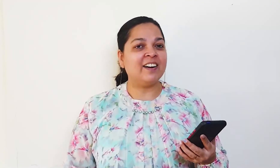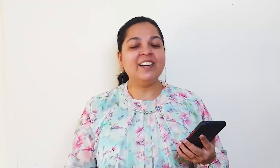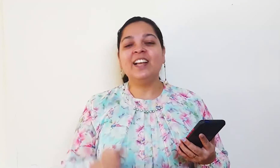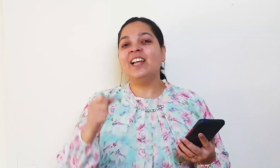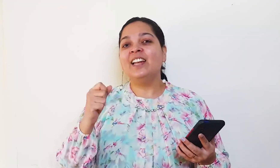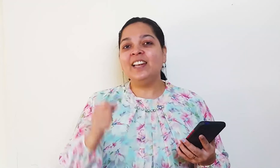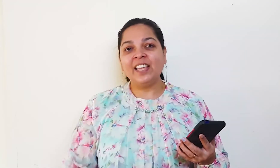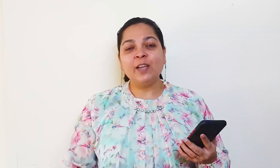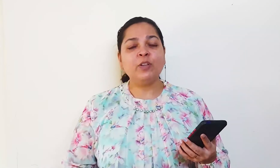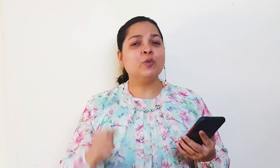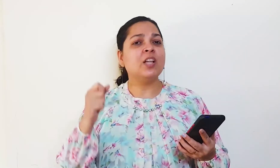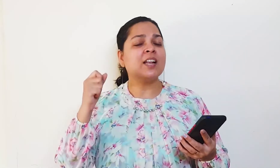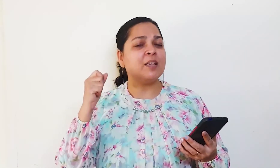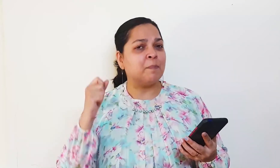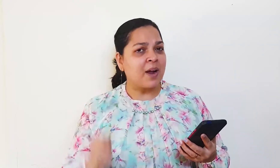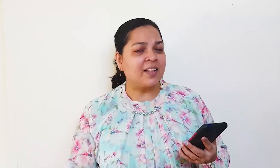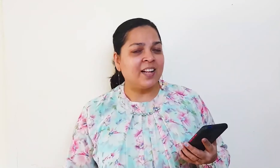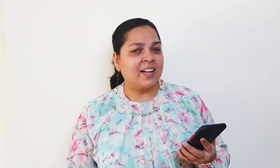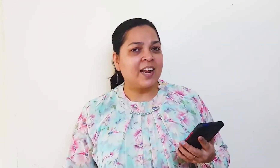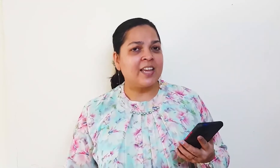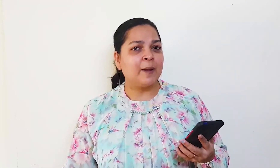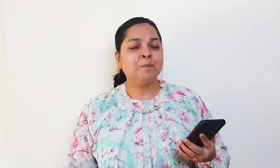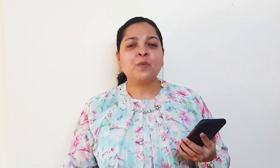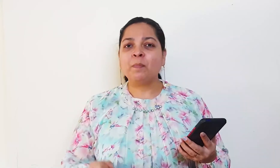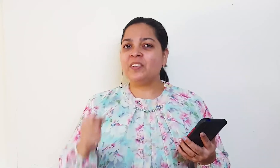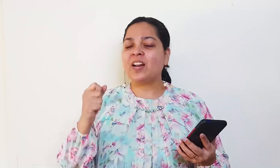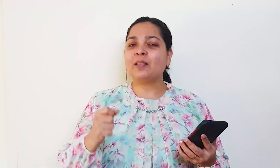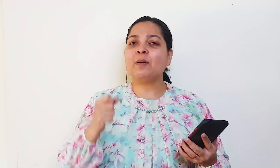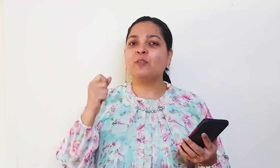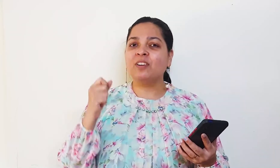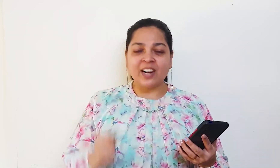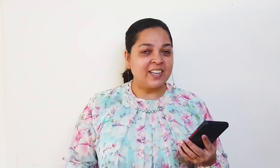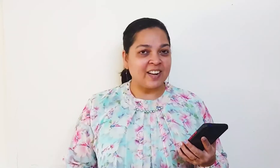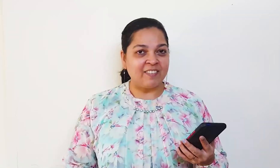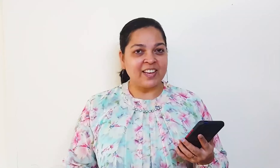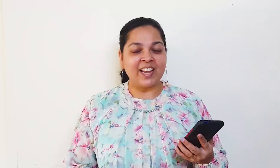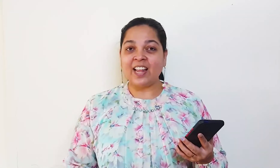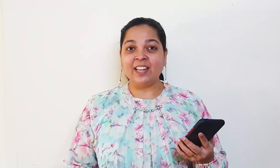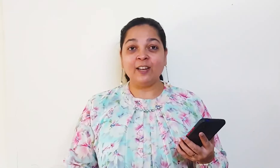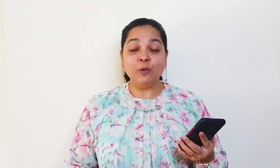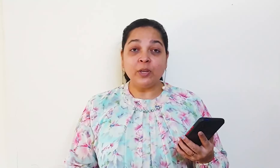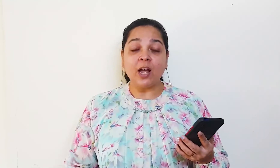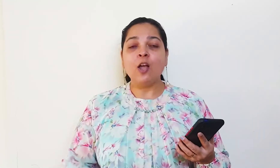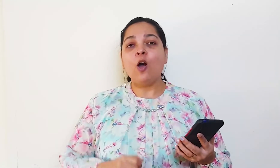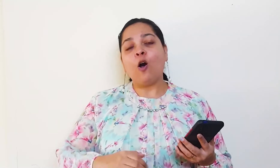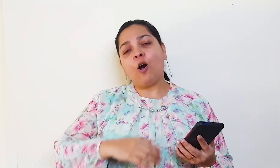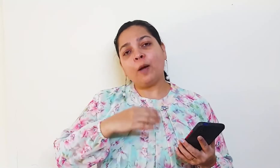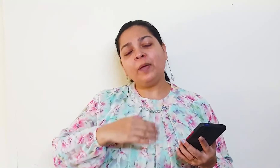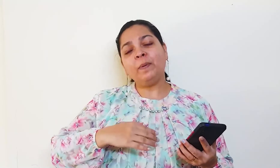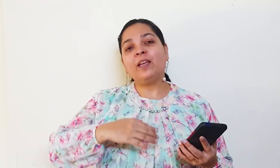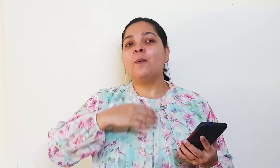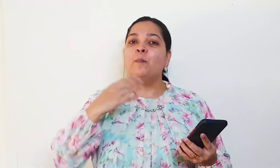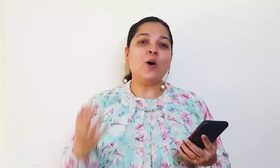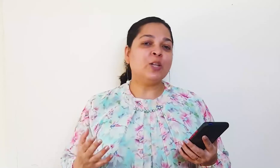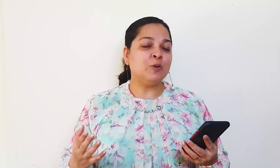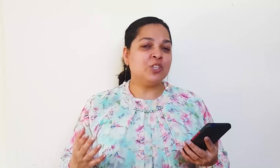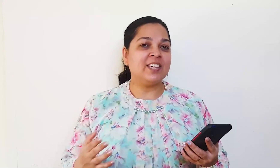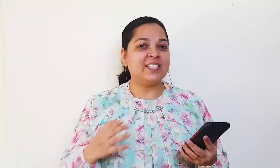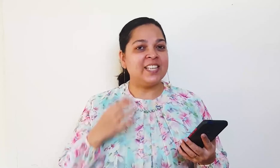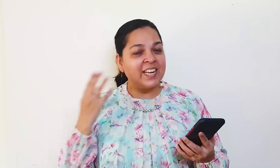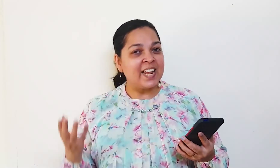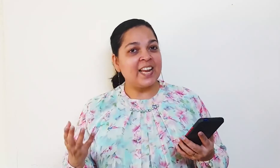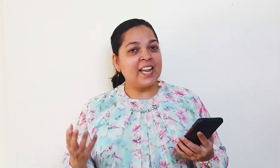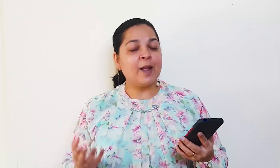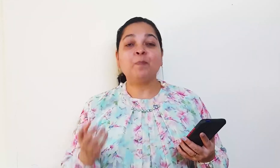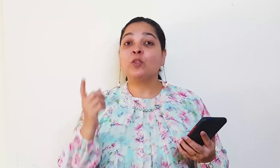पवित्र आत्मालाई ग्रहण गराउनुहोस् हालेलुया अझै धेरै कुराहरू सिक्नलाई बाँकी नै छन् निश्चित हुनुहोस् कि आउने आइतबार